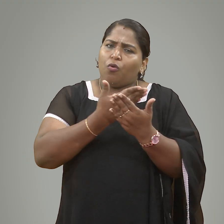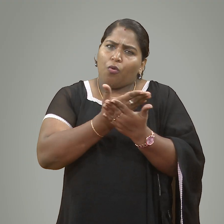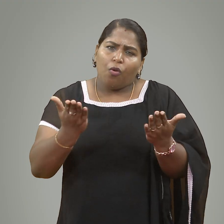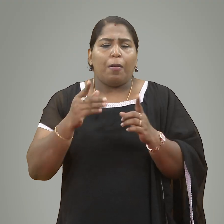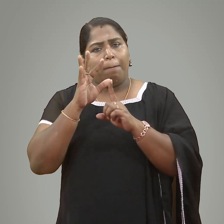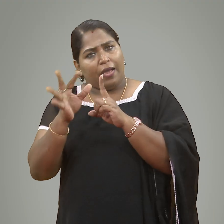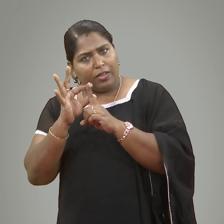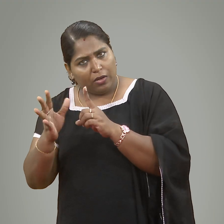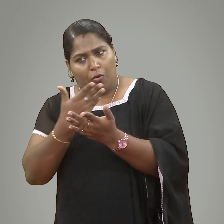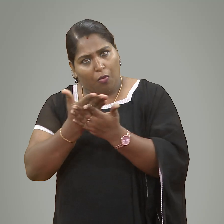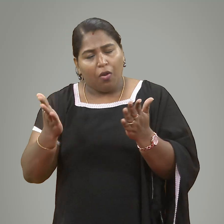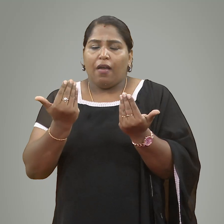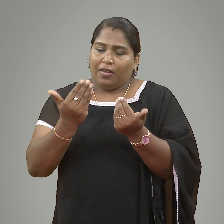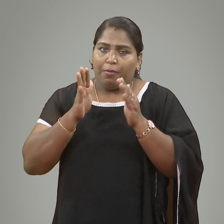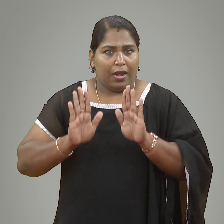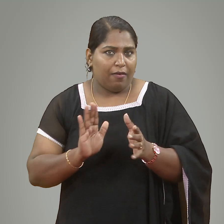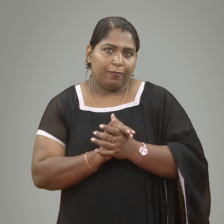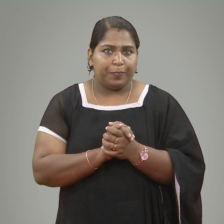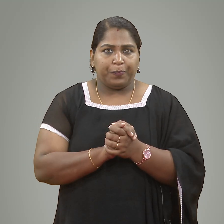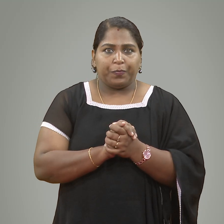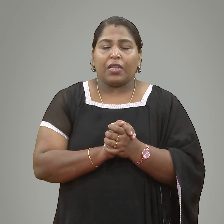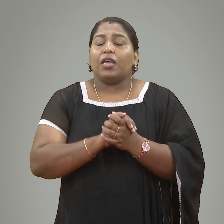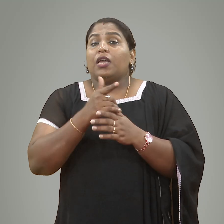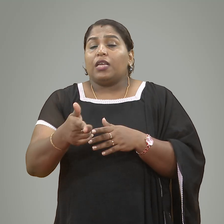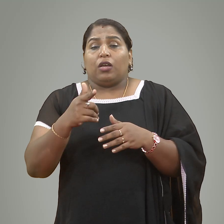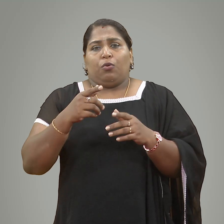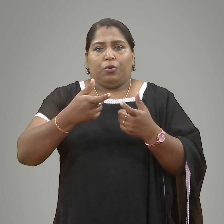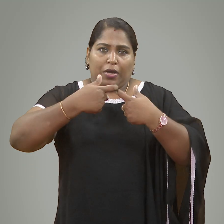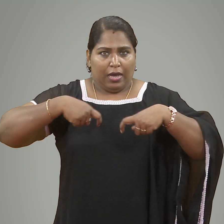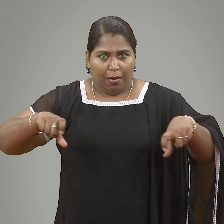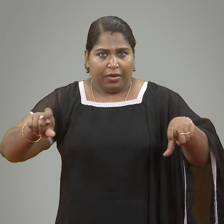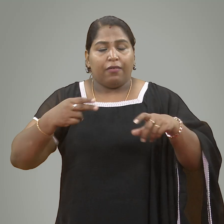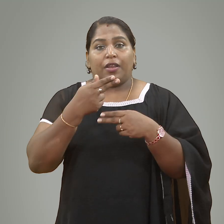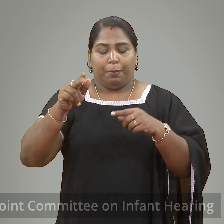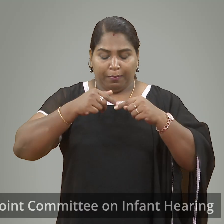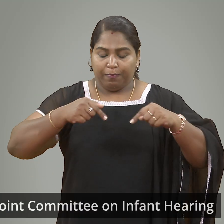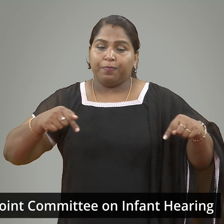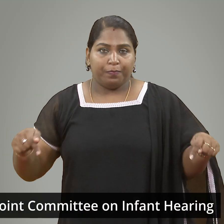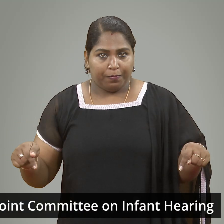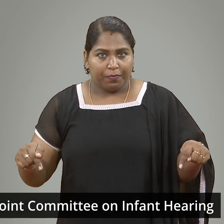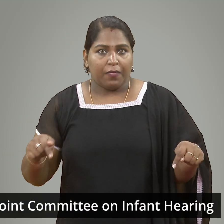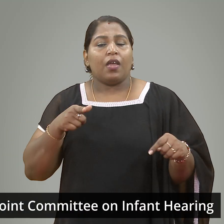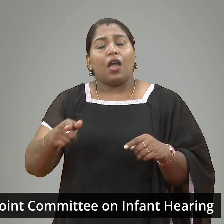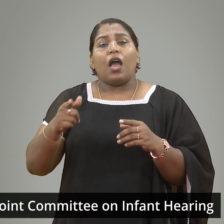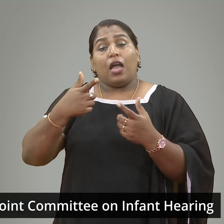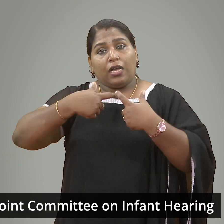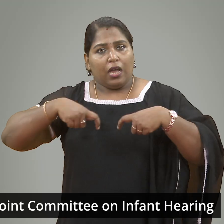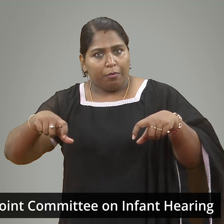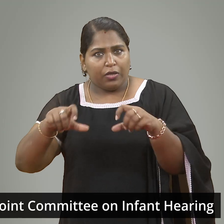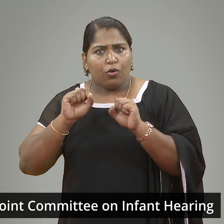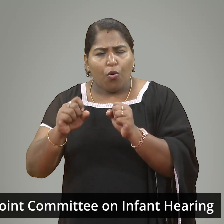ഹോസ്പിറ്റൽസിലും അതേപോലെ പ്രൈവറ്റ് ഹോസ്പിറ്റൽസിലും അവൈലബിൾ ആണ്. ജോയിൻറ്റ് കമ്മിറ്റി ഓഫ് ഇൻഫൻറ്റ് ഹിയറിംഗ് എന്ന് പറയുന്ന